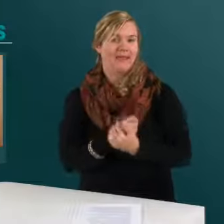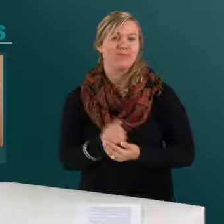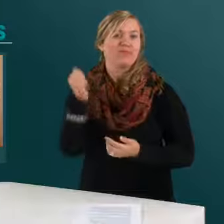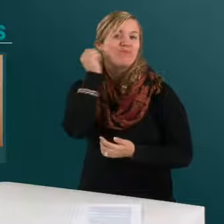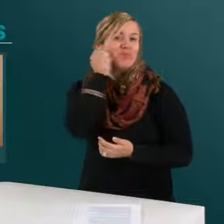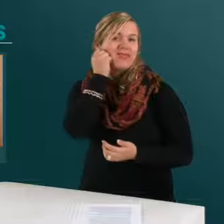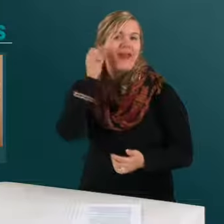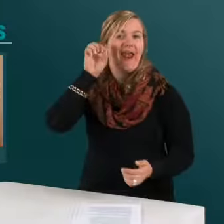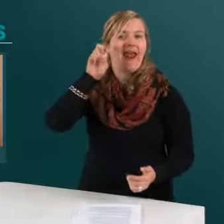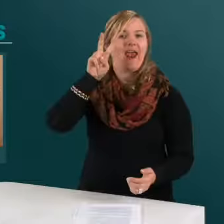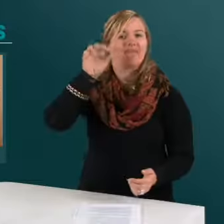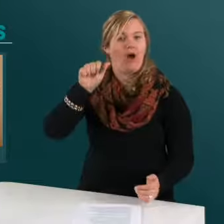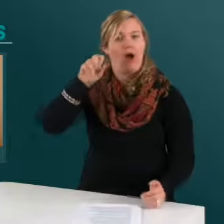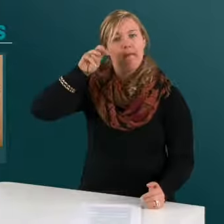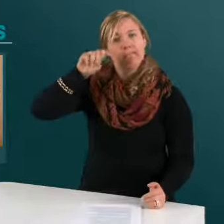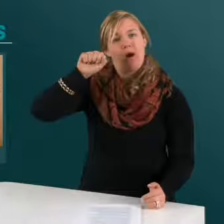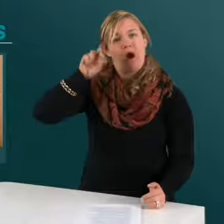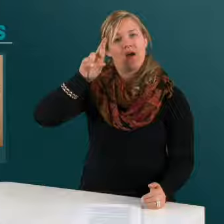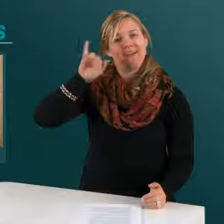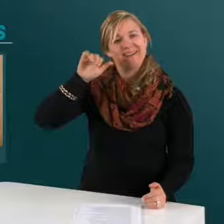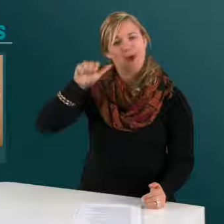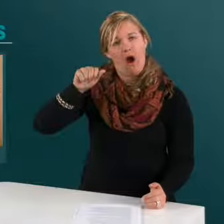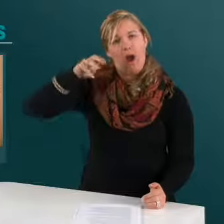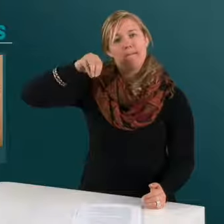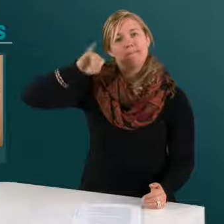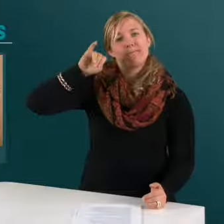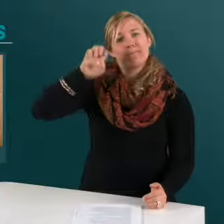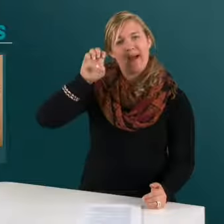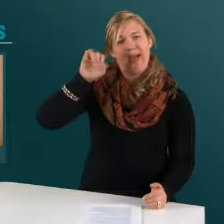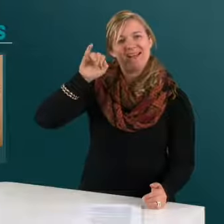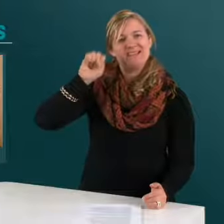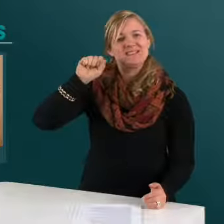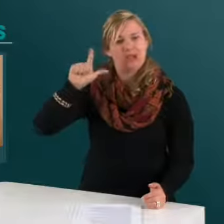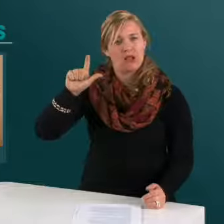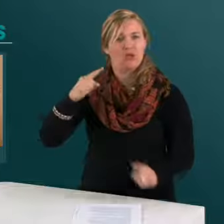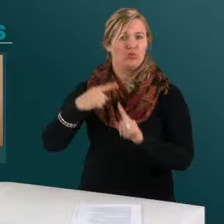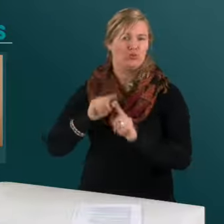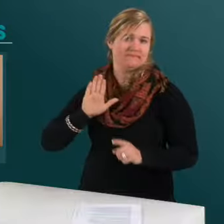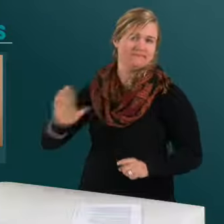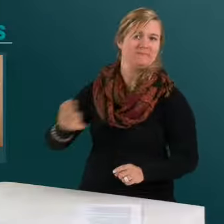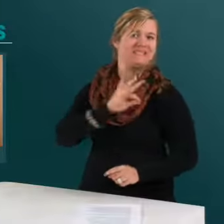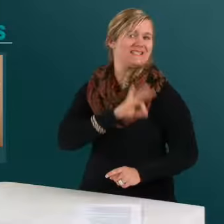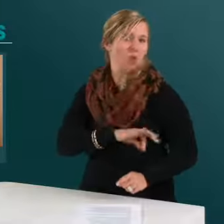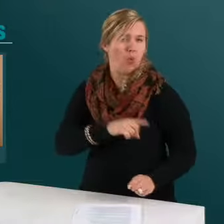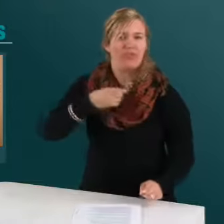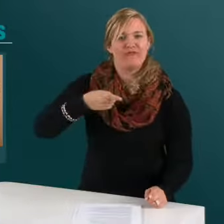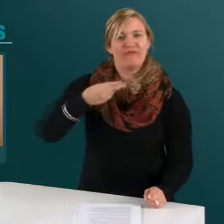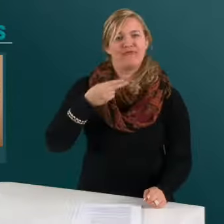in der stadt wien in österreich besucht die mutter eva-maria meißel und ihr vierjähriger sohn